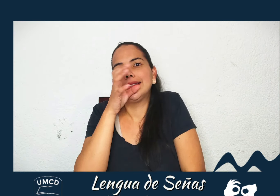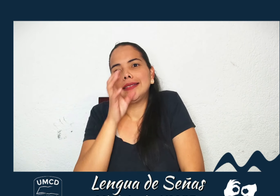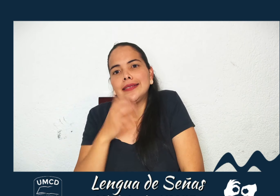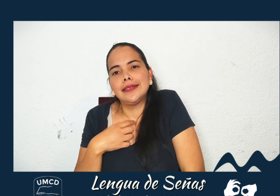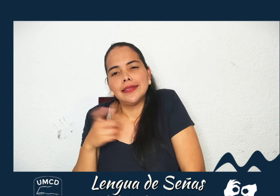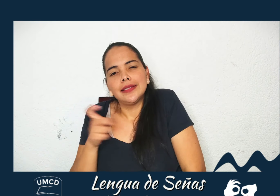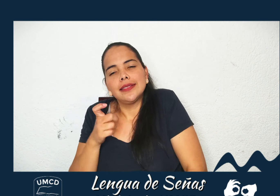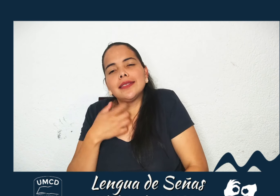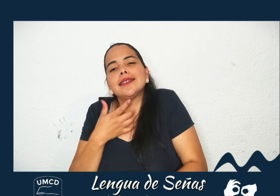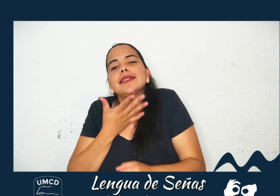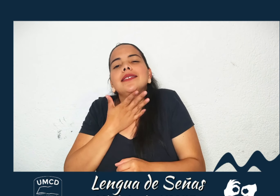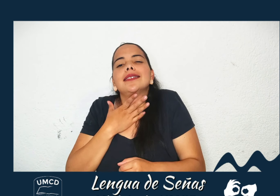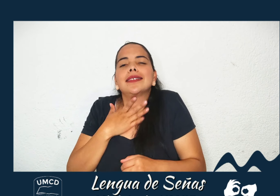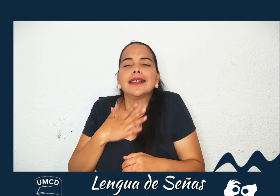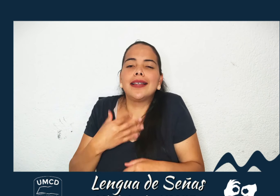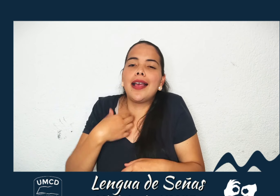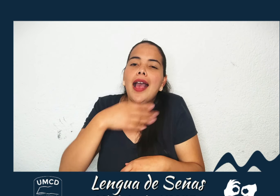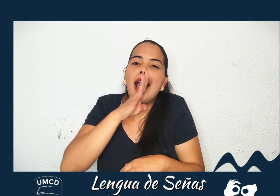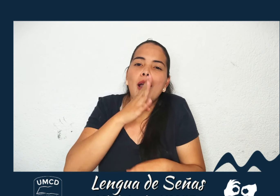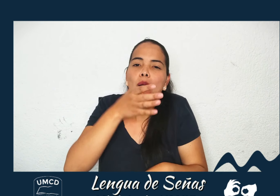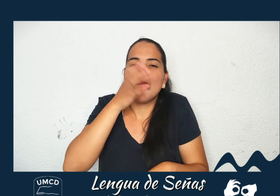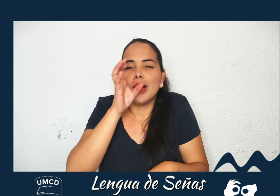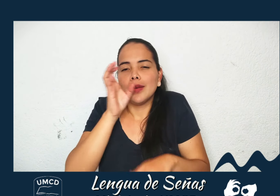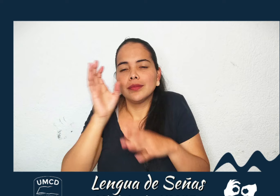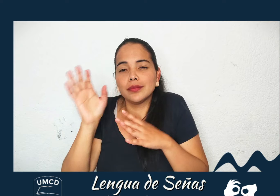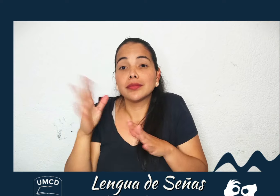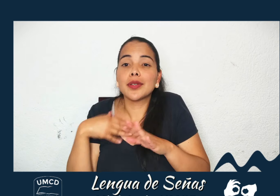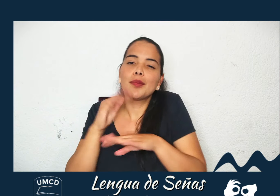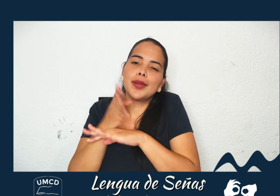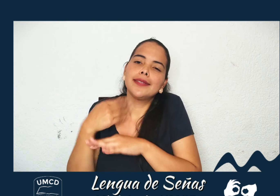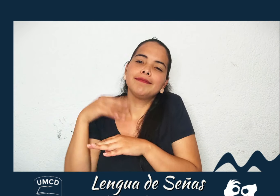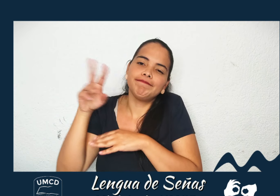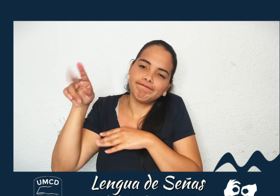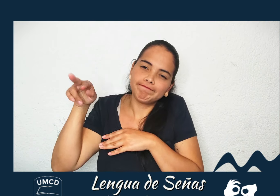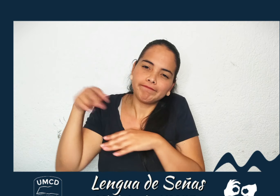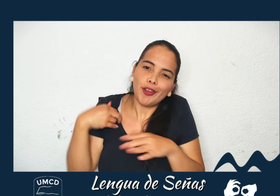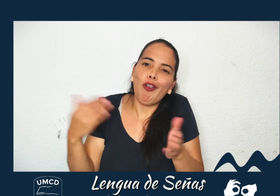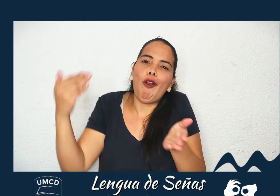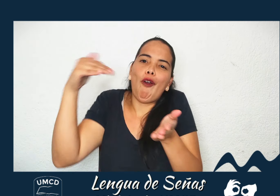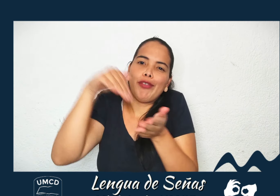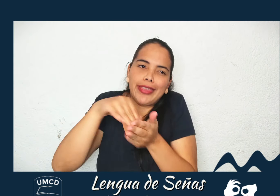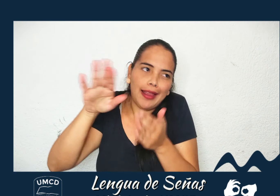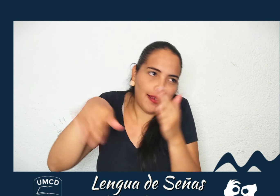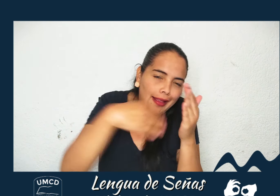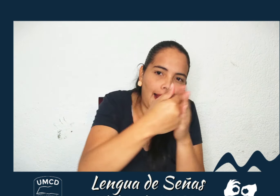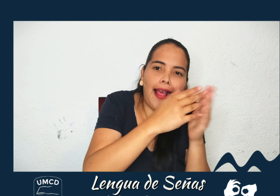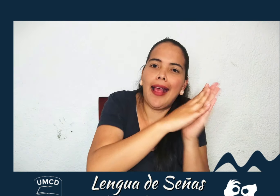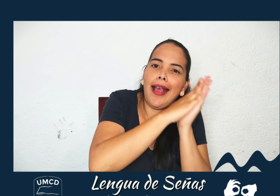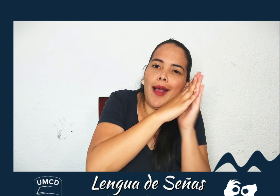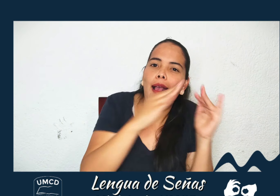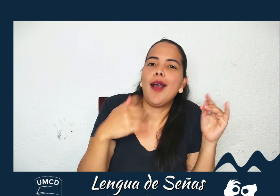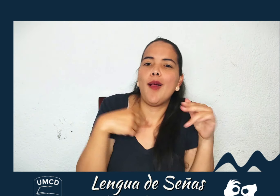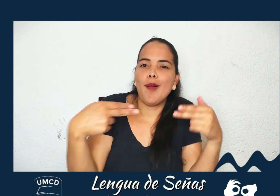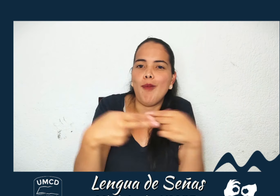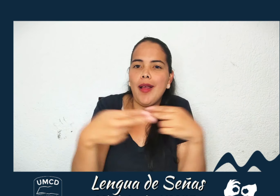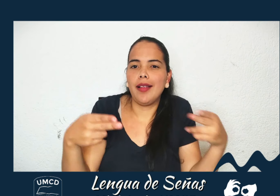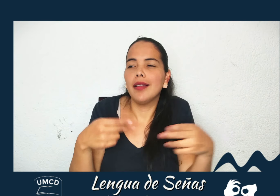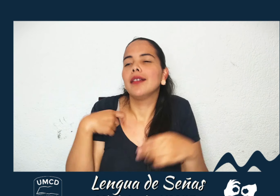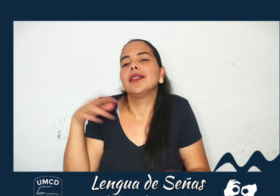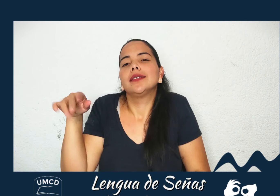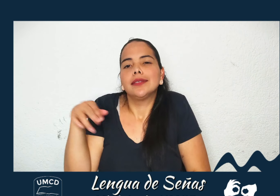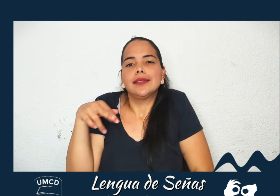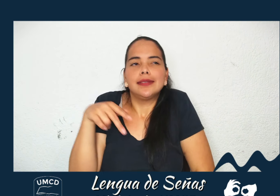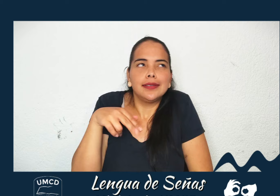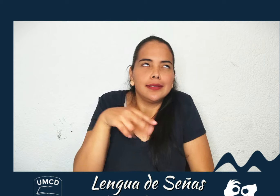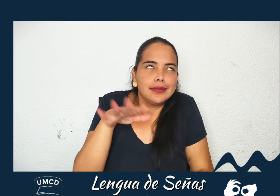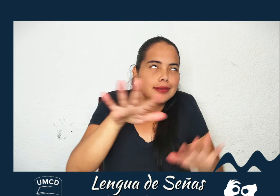medias, me satisfice y en ese momento volví y otra travesía más hasta llegar al cuarto.